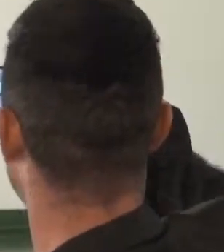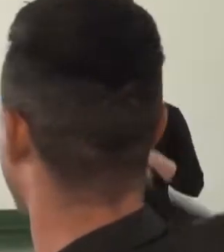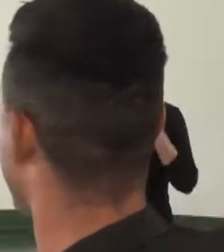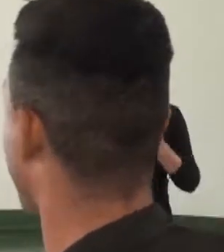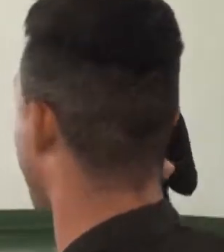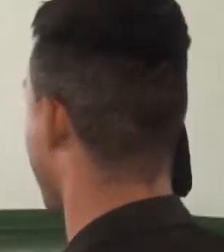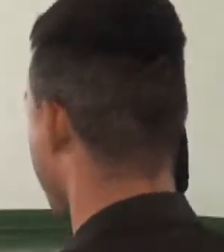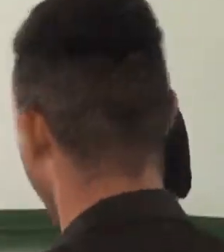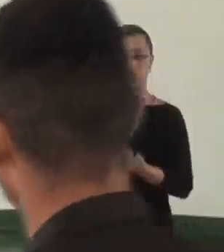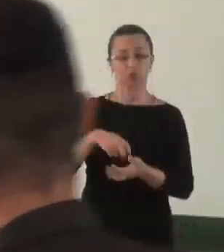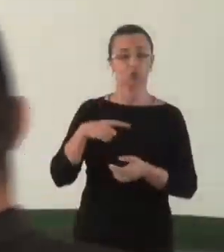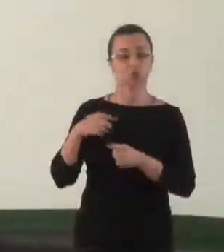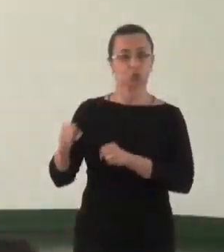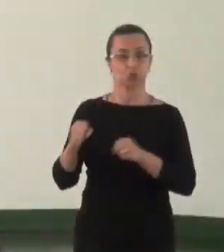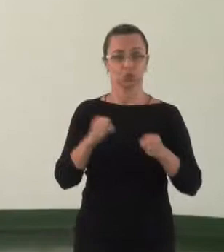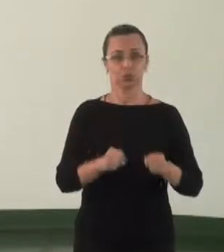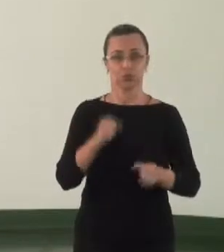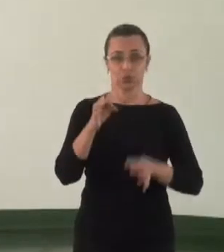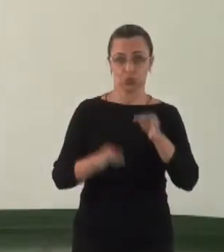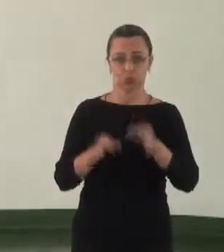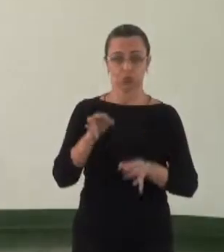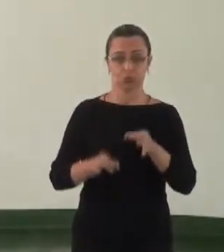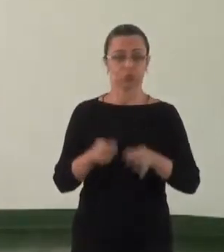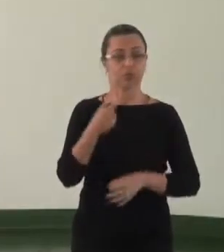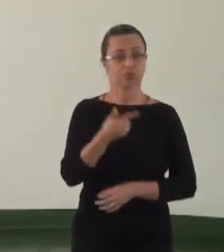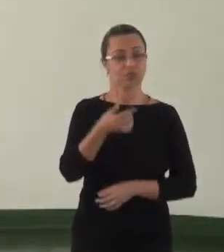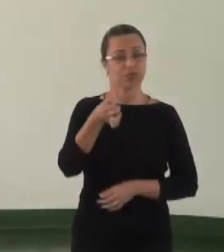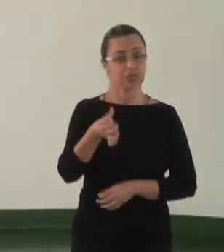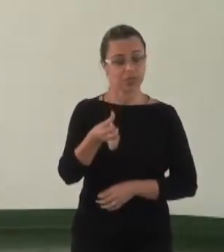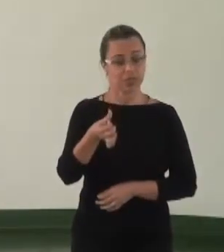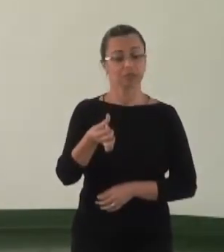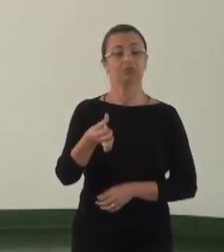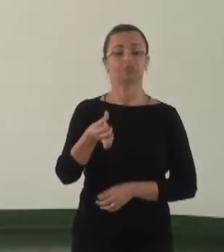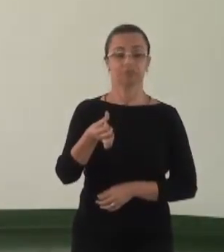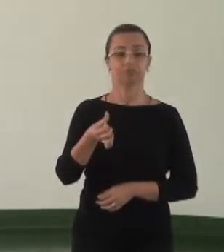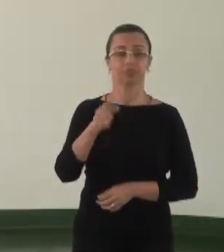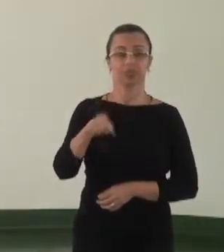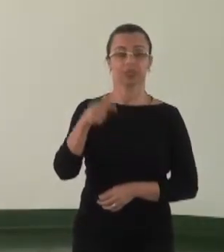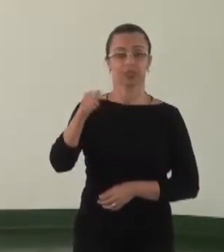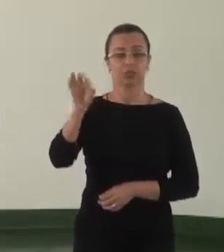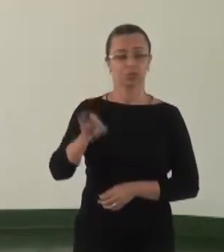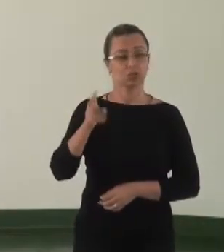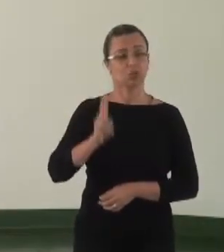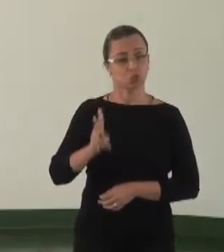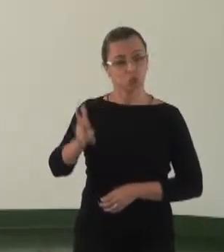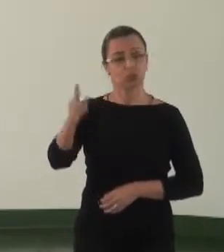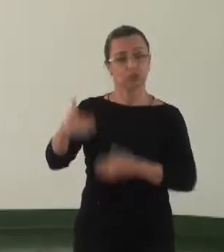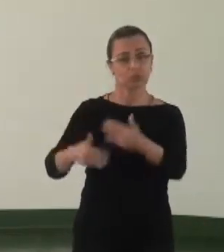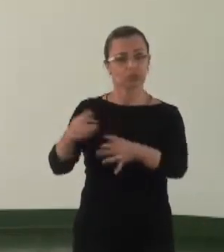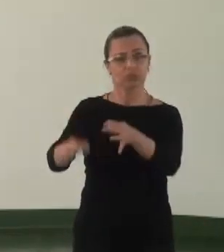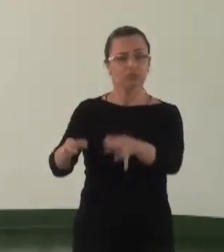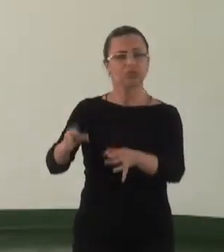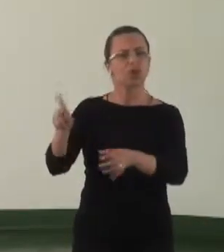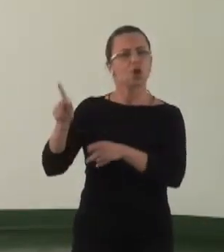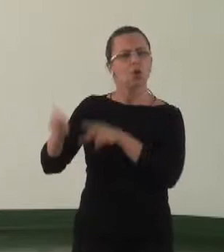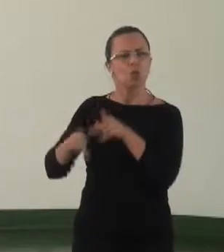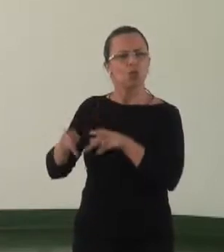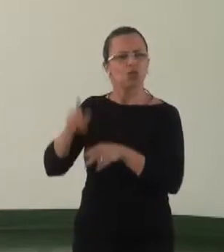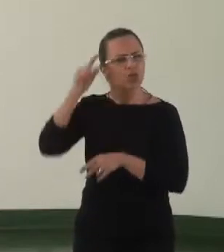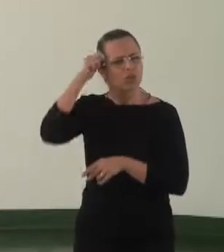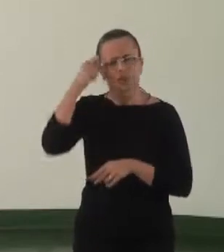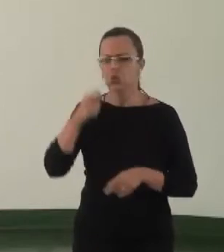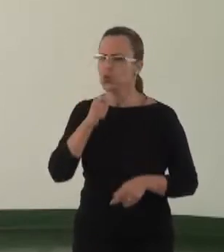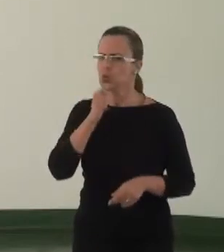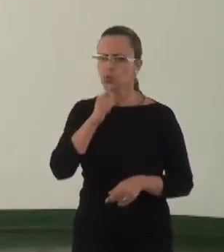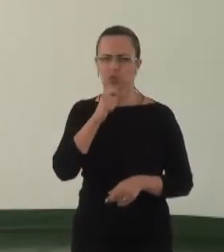Penal, ao Poder Judiciário. E 26,7% ainda em andamento. O que significa que a população negra ela não se sente representada,